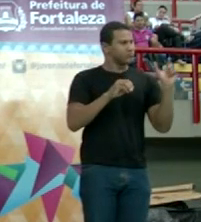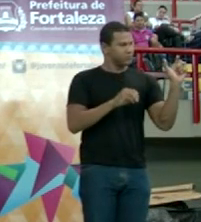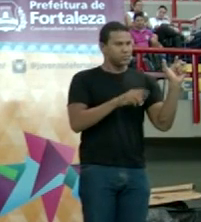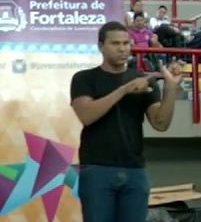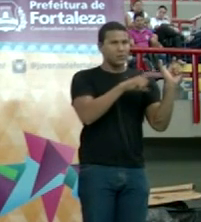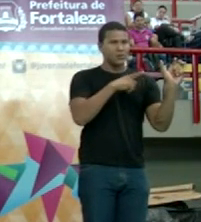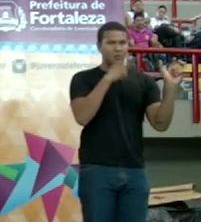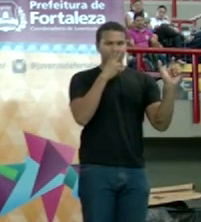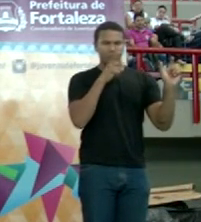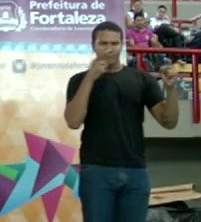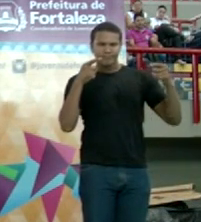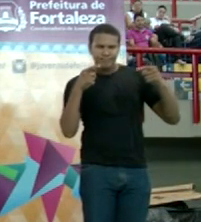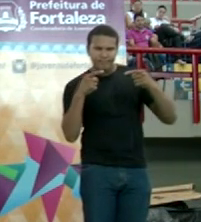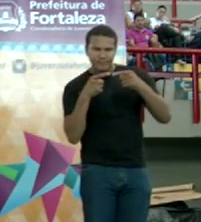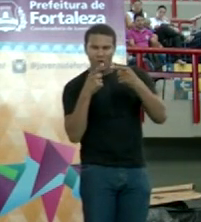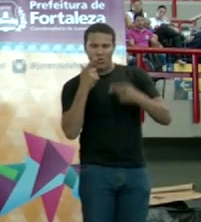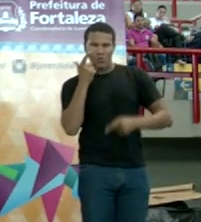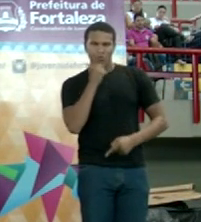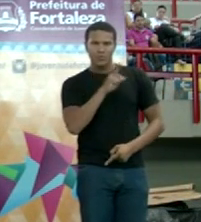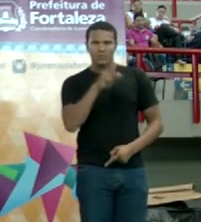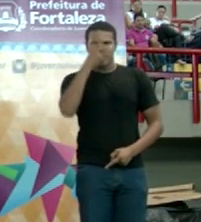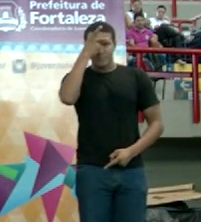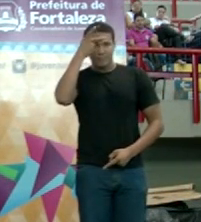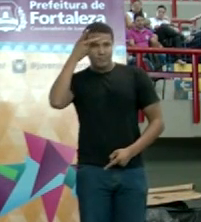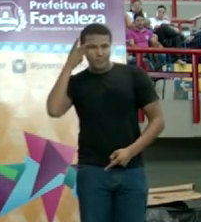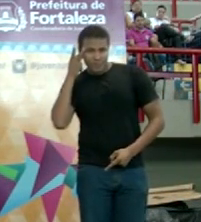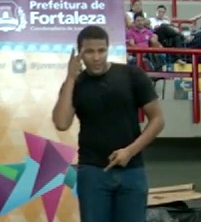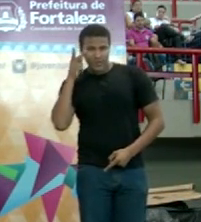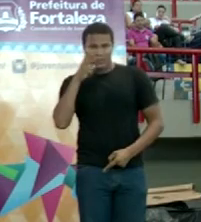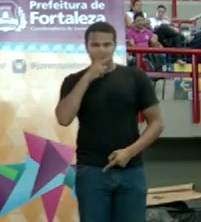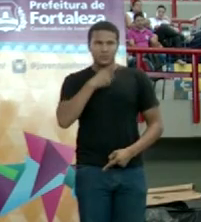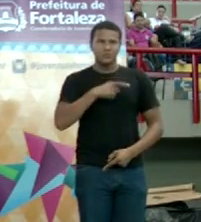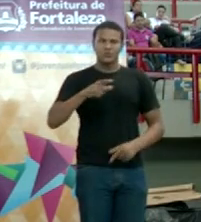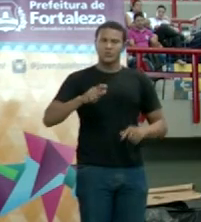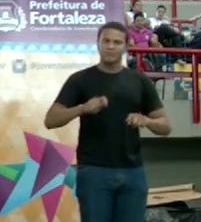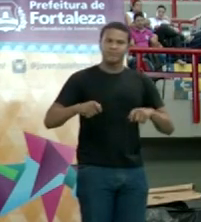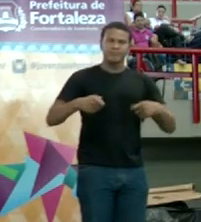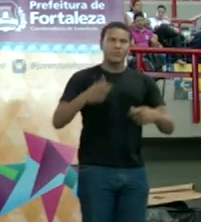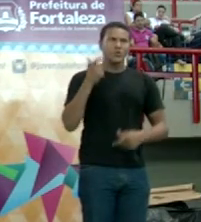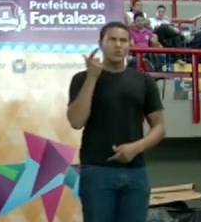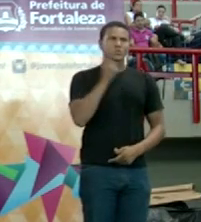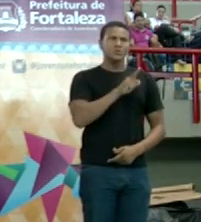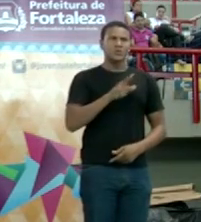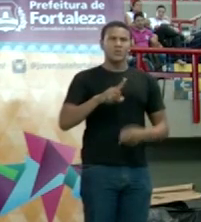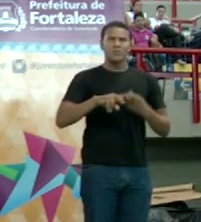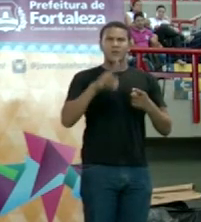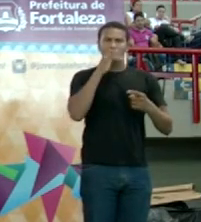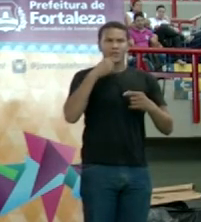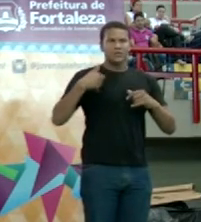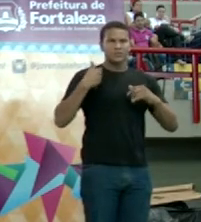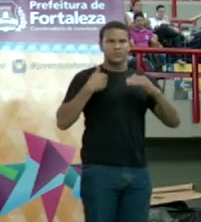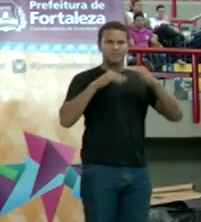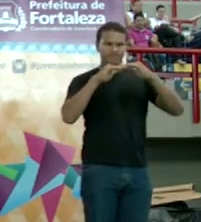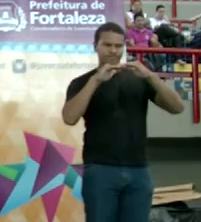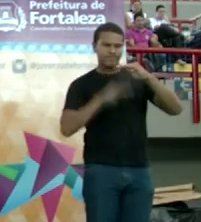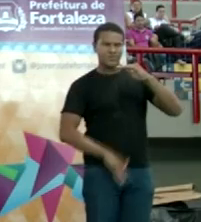eficaz deve ser tomada no sentido de diminuir a delinquência juvenil no